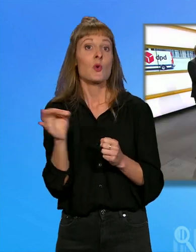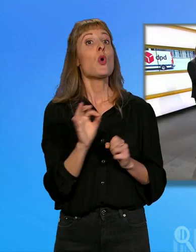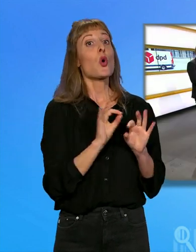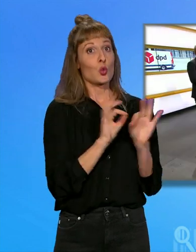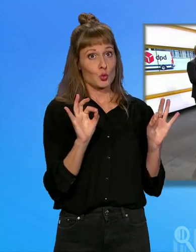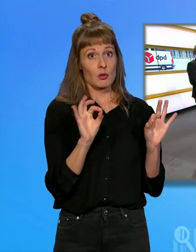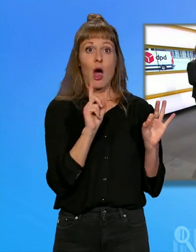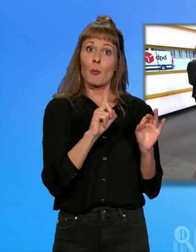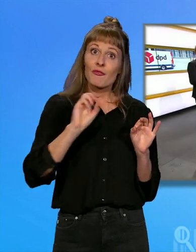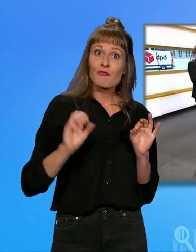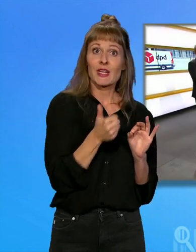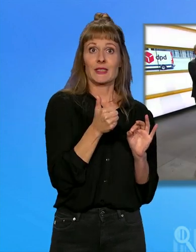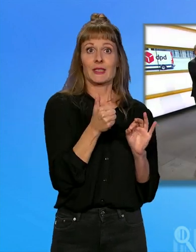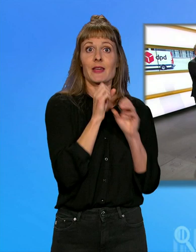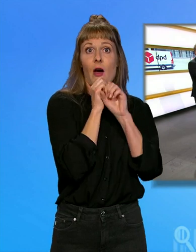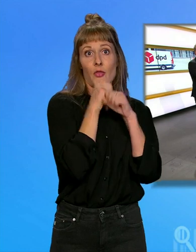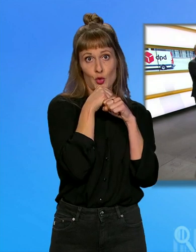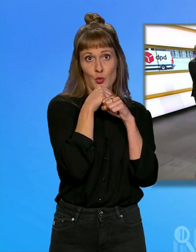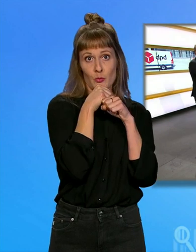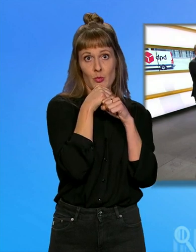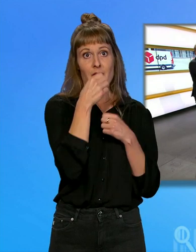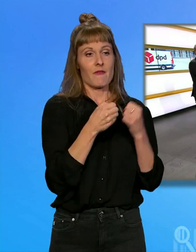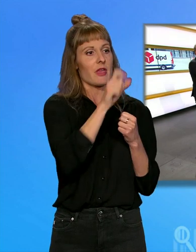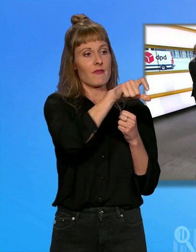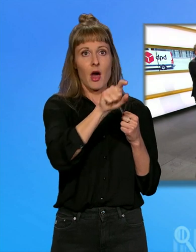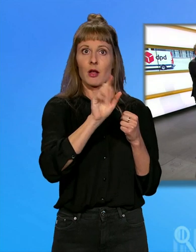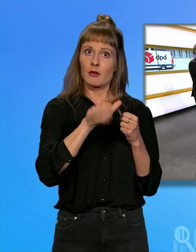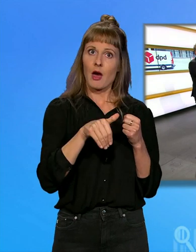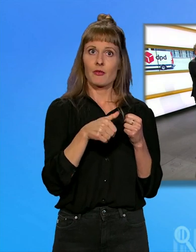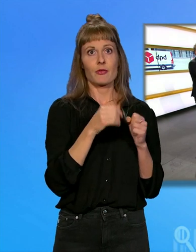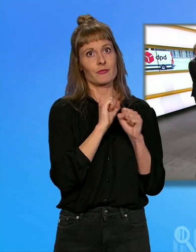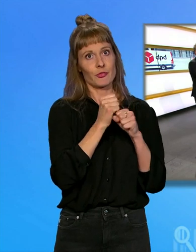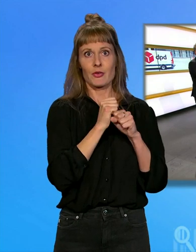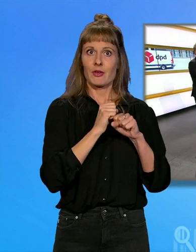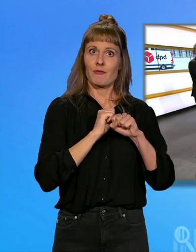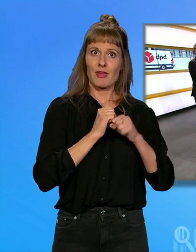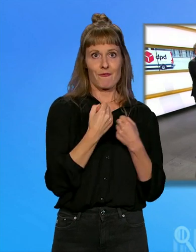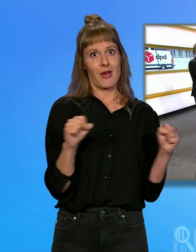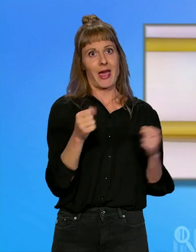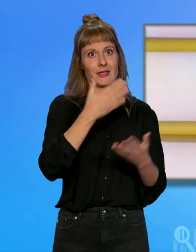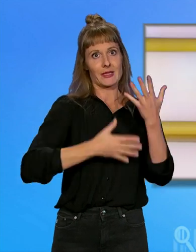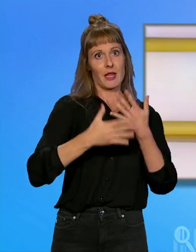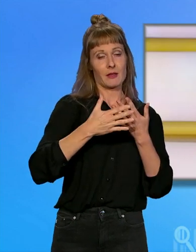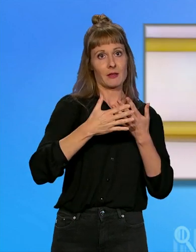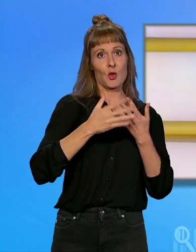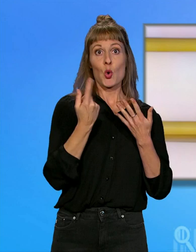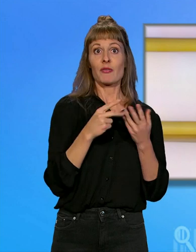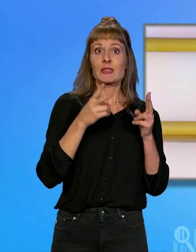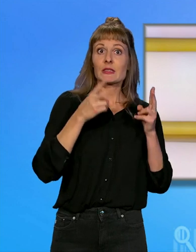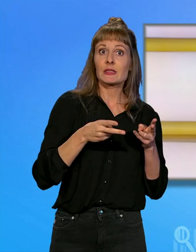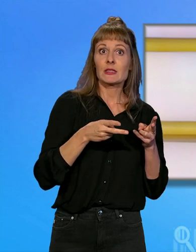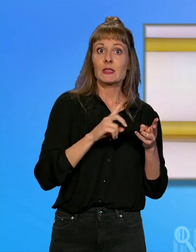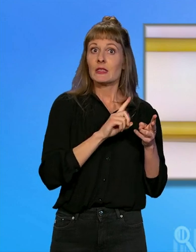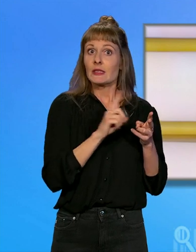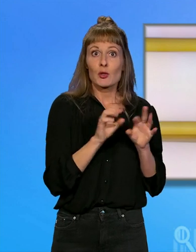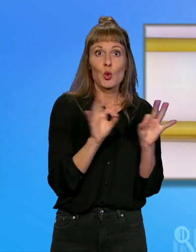die können sagen, hier ist es nicht okay und dann macht ihr was, dann schmeißt ihr den Subunternehmer, dann entlässt ihr den. Gab es schon Fälle, wo wir das getan haben? Also das